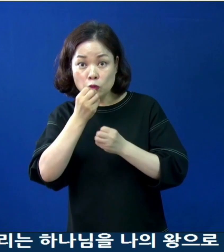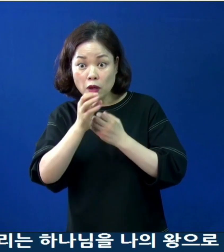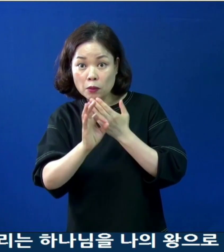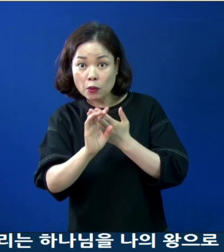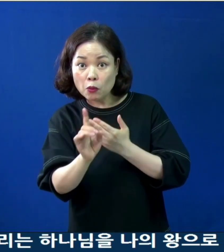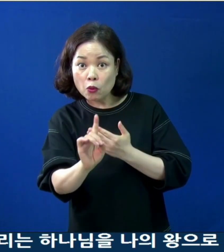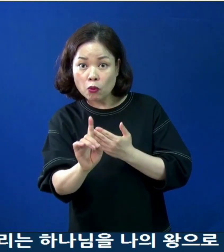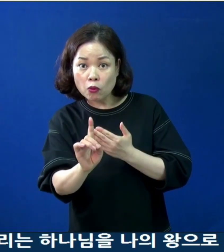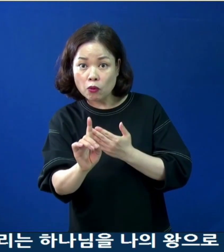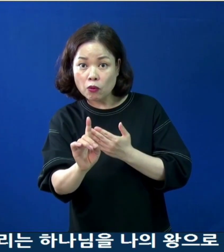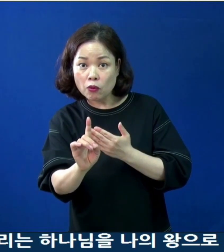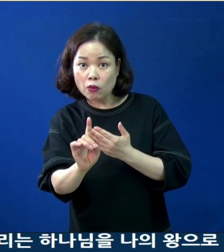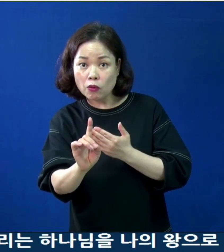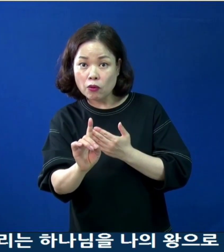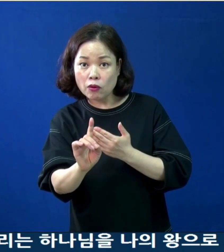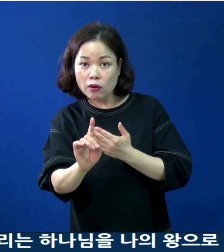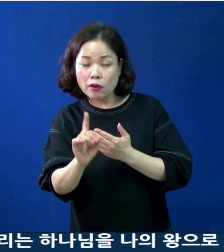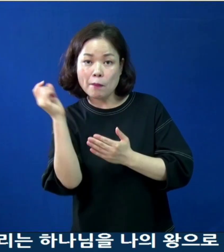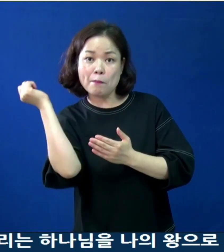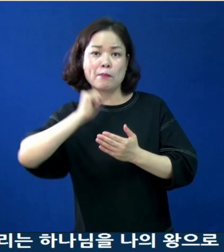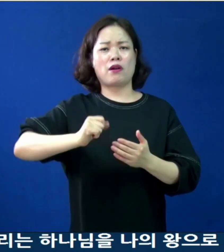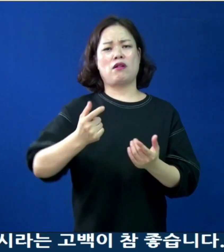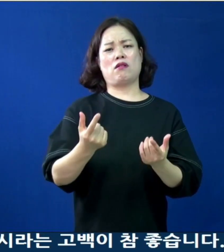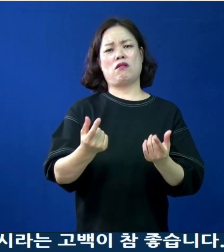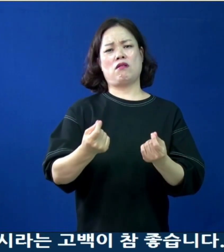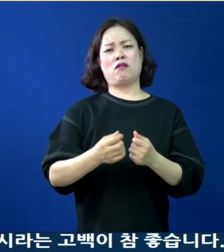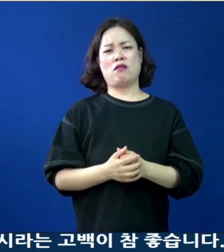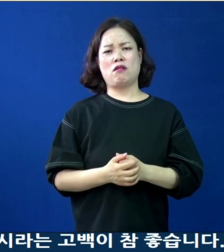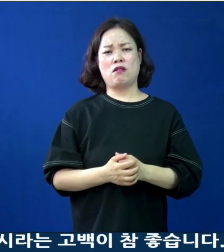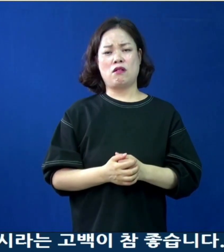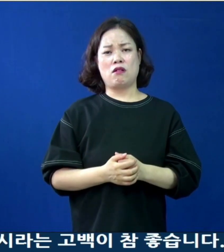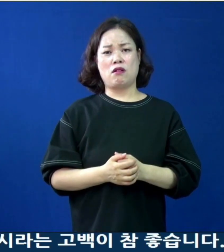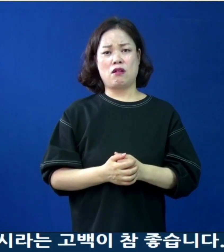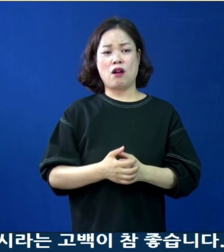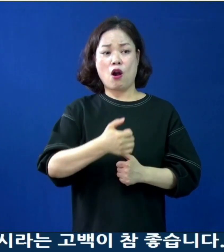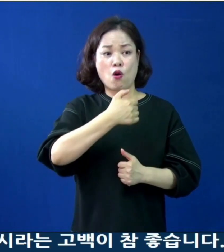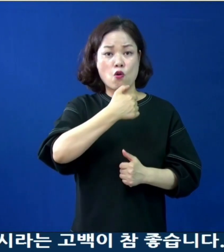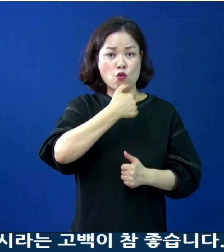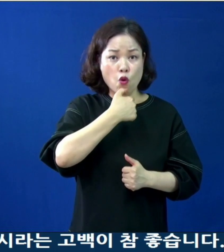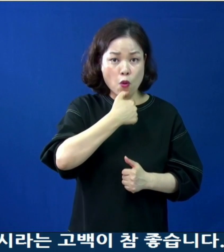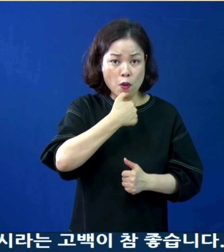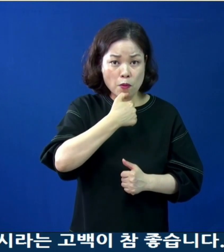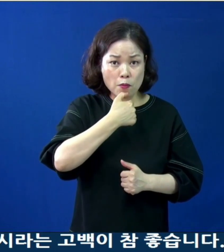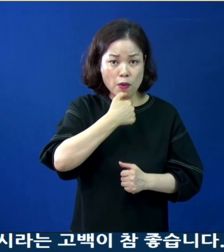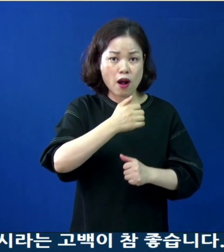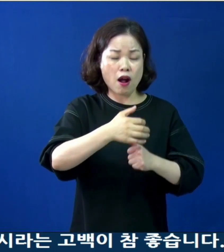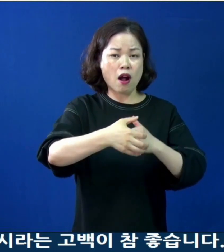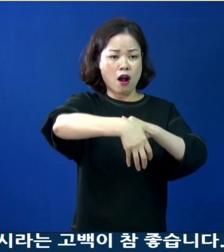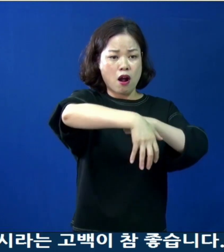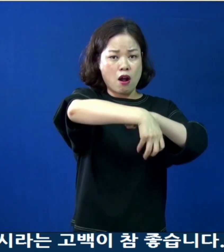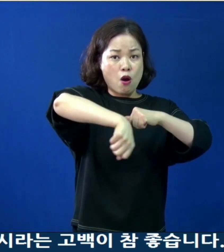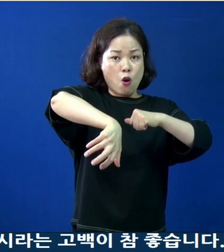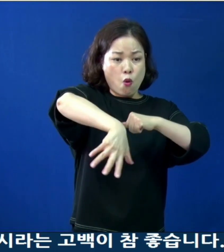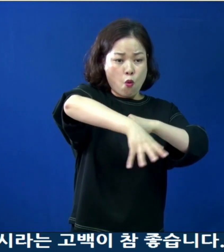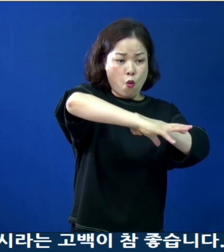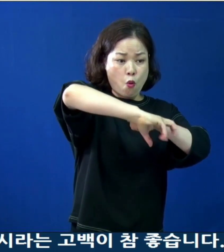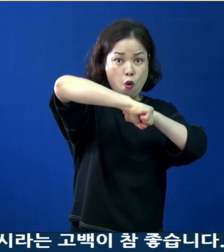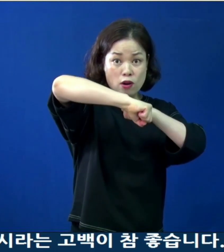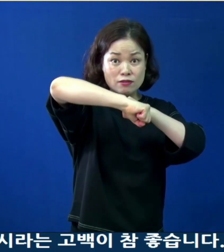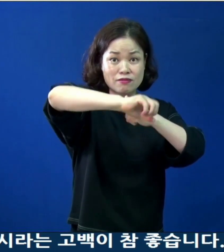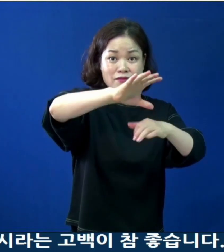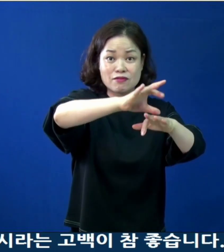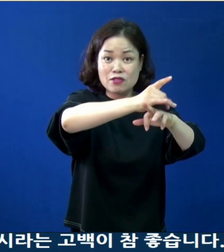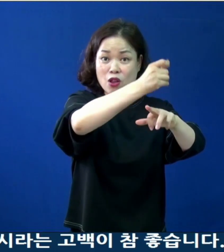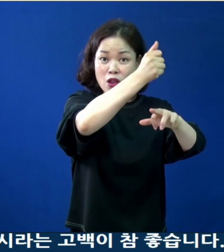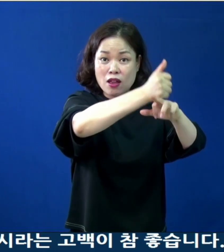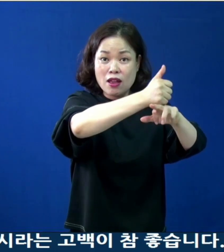어떻게 됩니까? 반역이 되는 거예요. 로마 황제 가이사가 왕인데, 아니 그